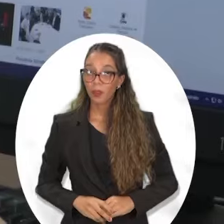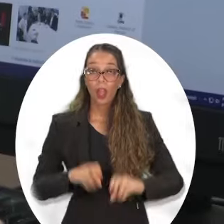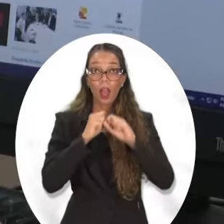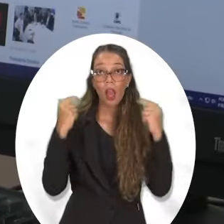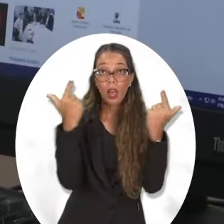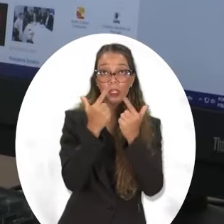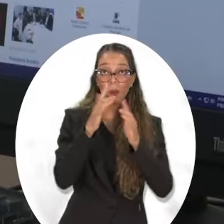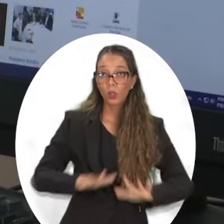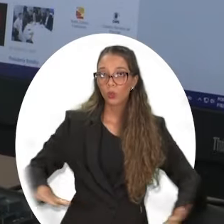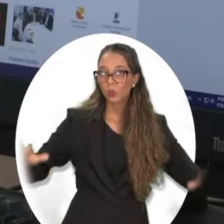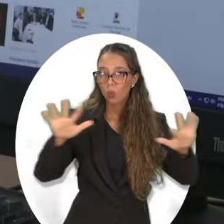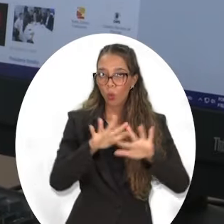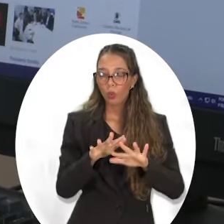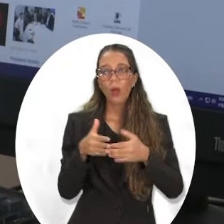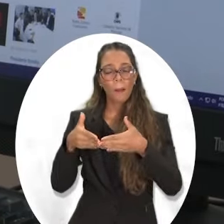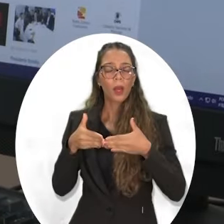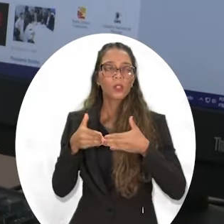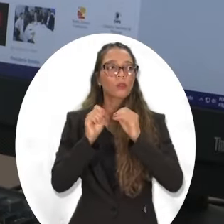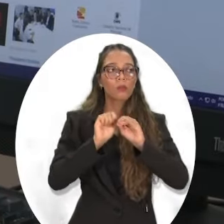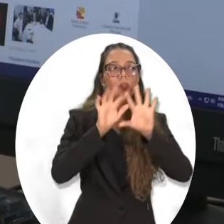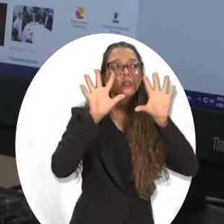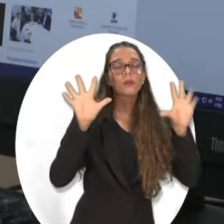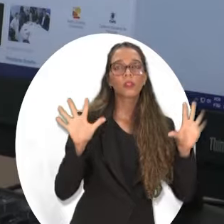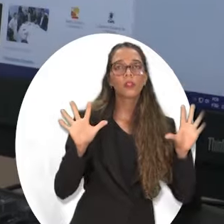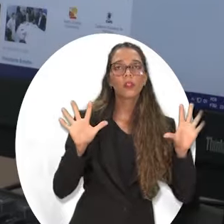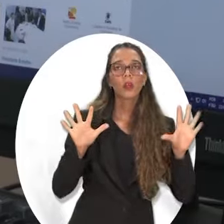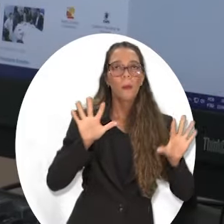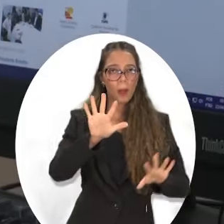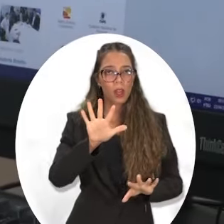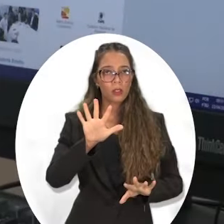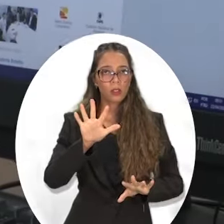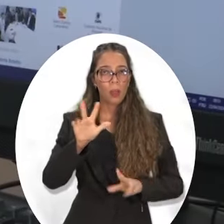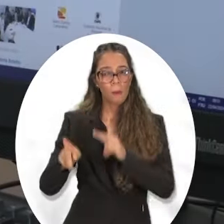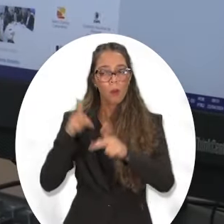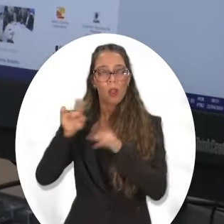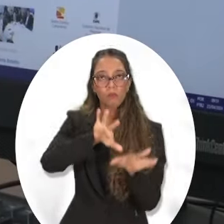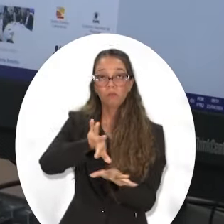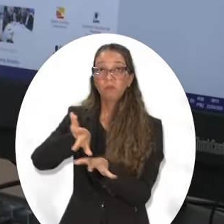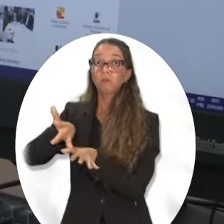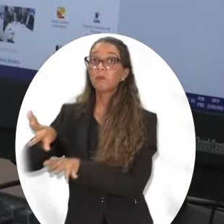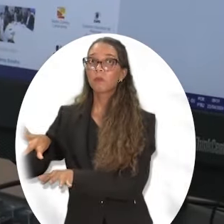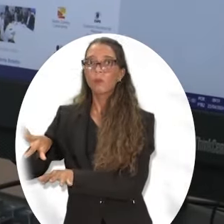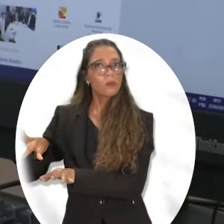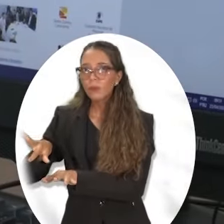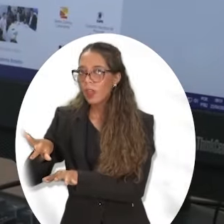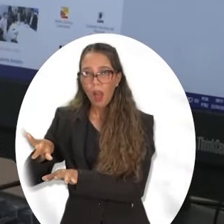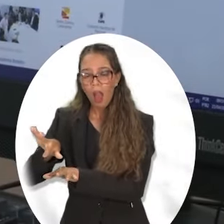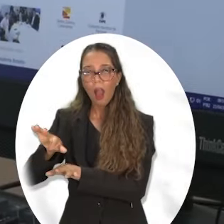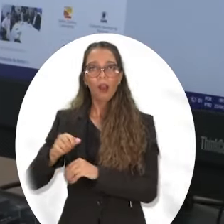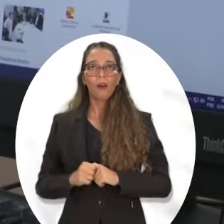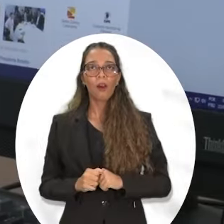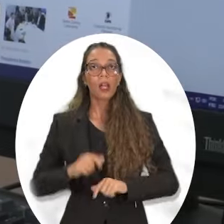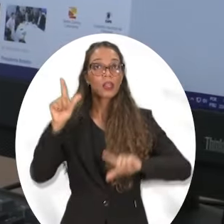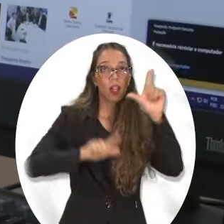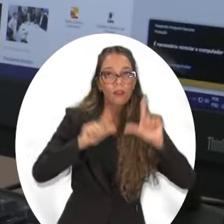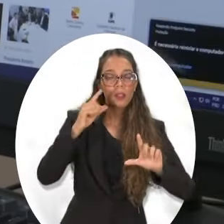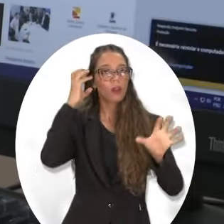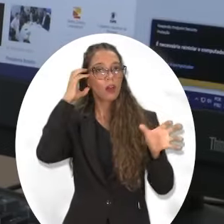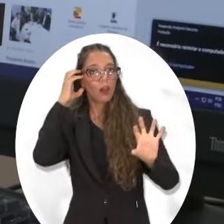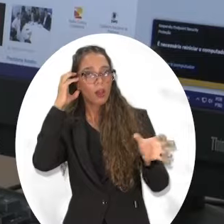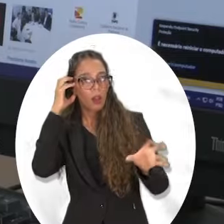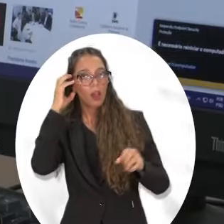Assembleia Legislativa como um todo, quando ela pede transparência, ela não pode restringir uma parcela da população. E a